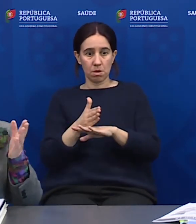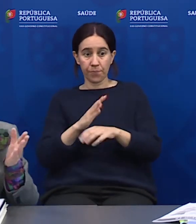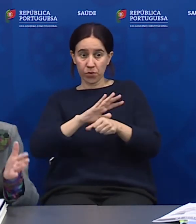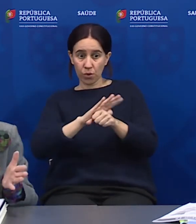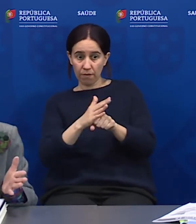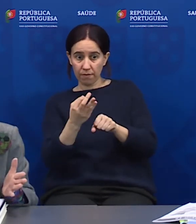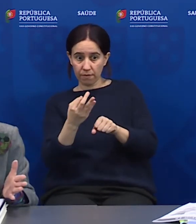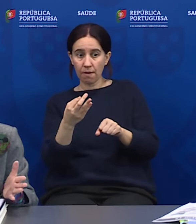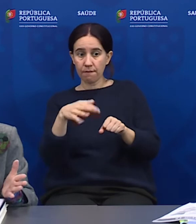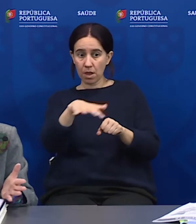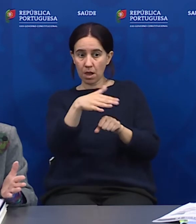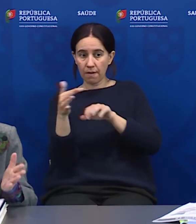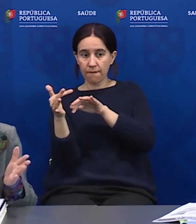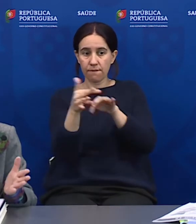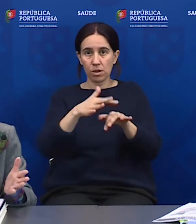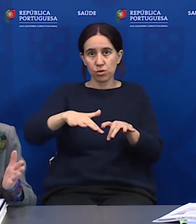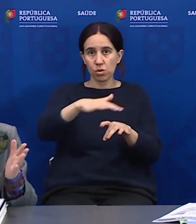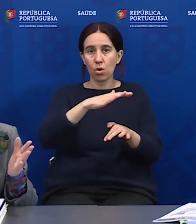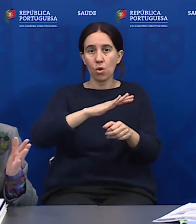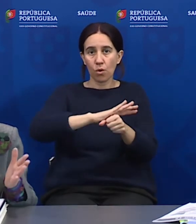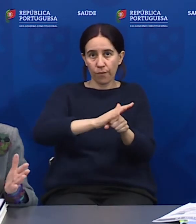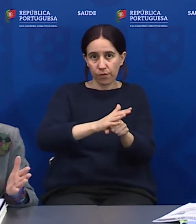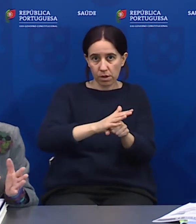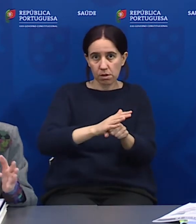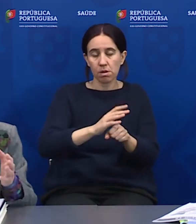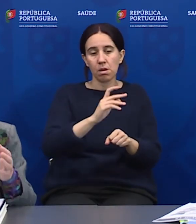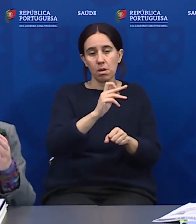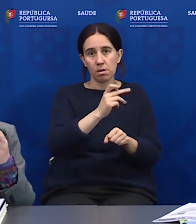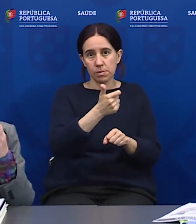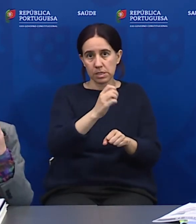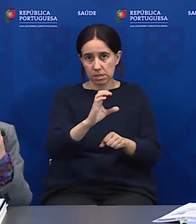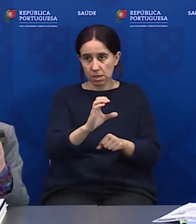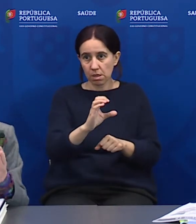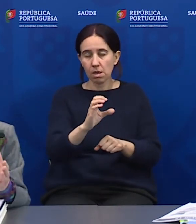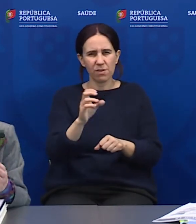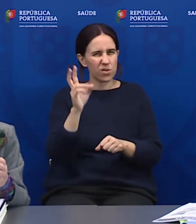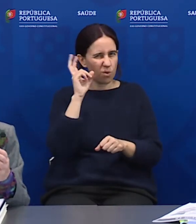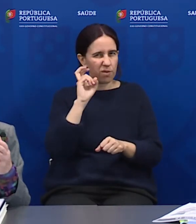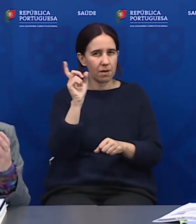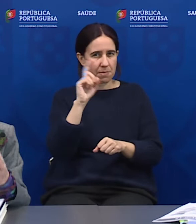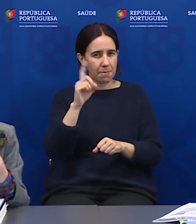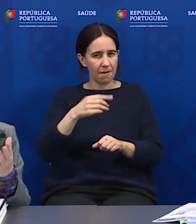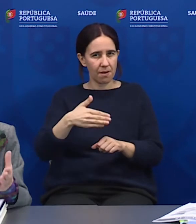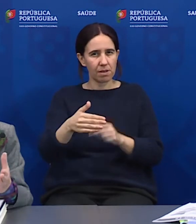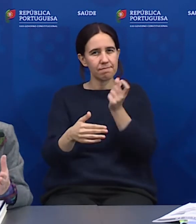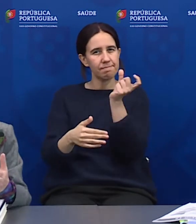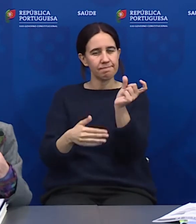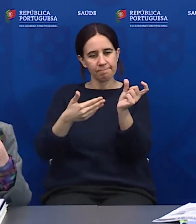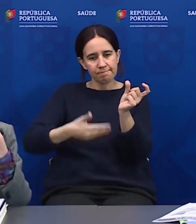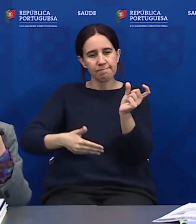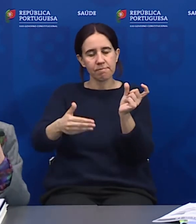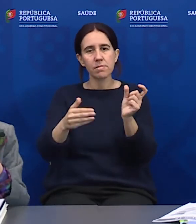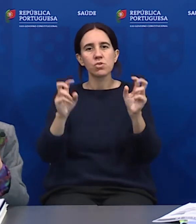é Covid vai para uma área dedicada a Covid, ADC. Vão ouvir muitas vezes esta sigla daqui para